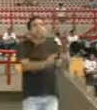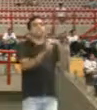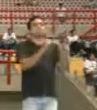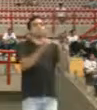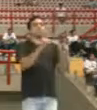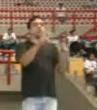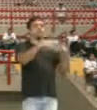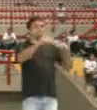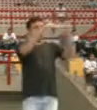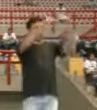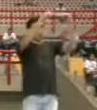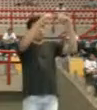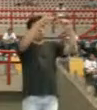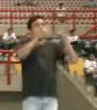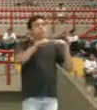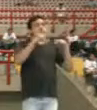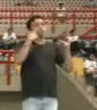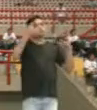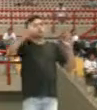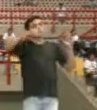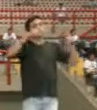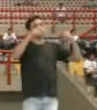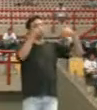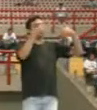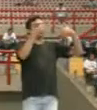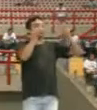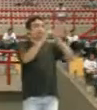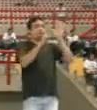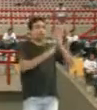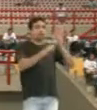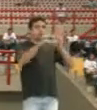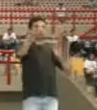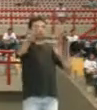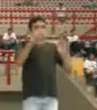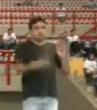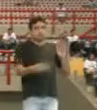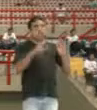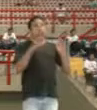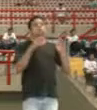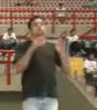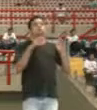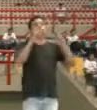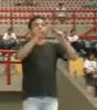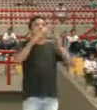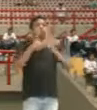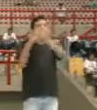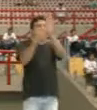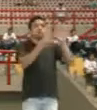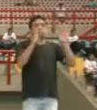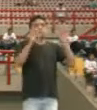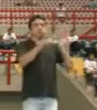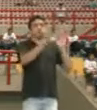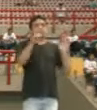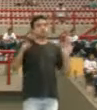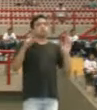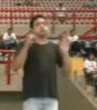É nele que vão julgar as competências 2 e 3. Vocês conhecem as competências, foram apresentados a elas